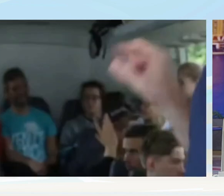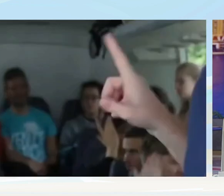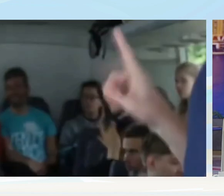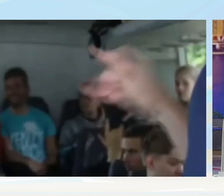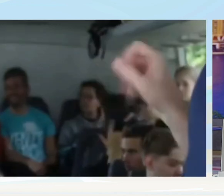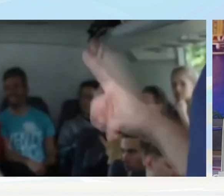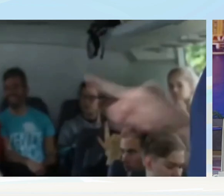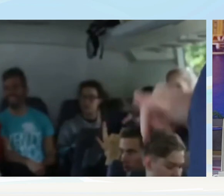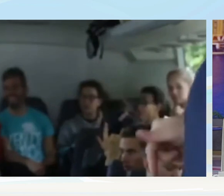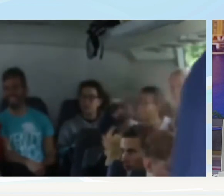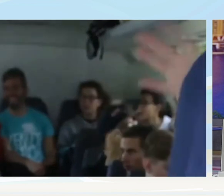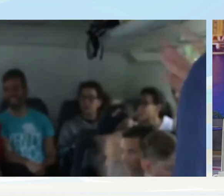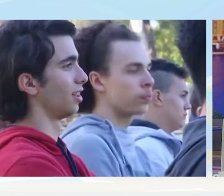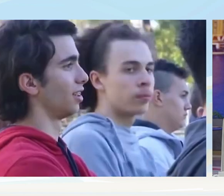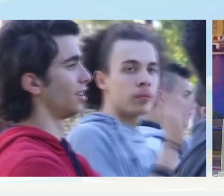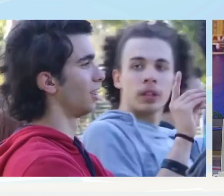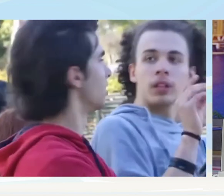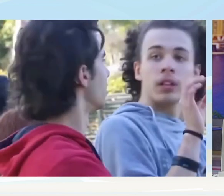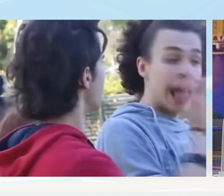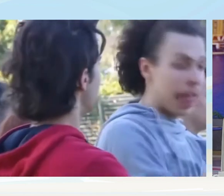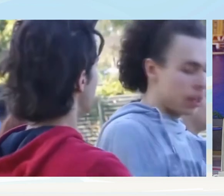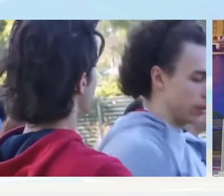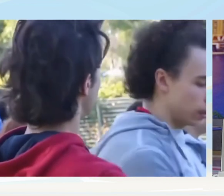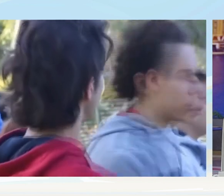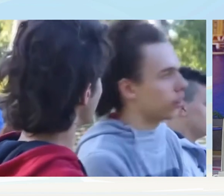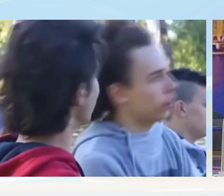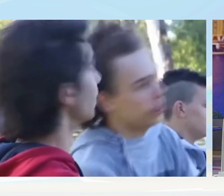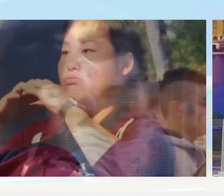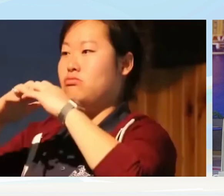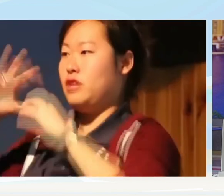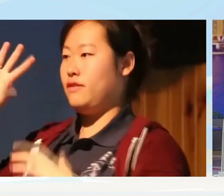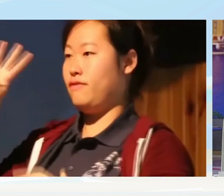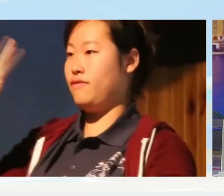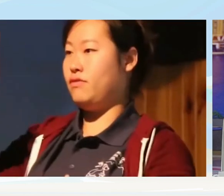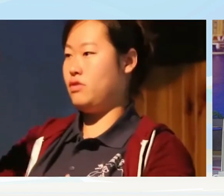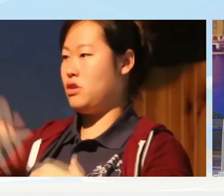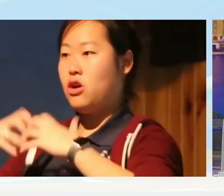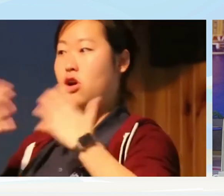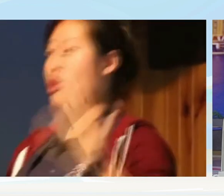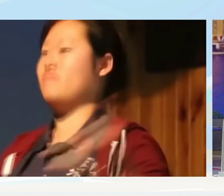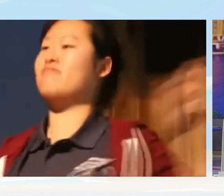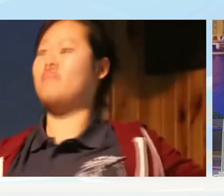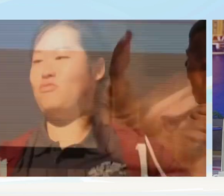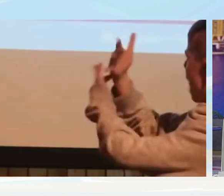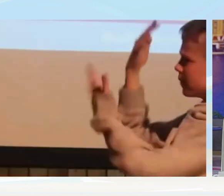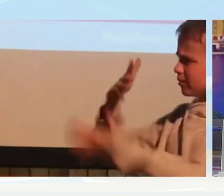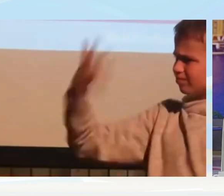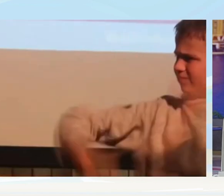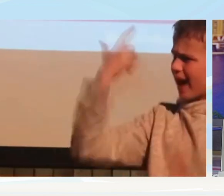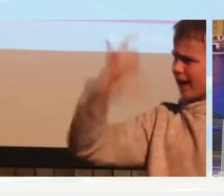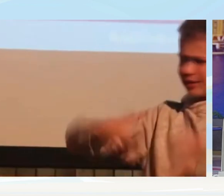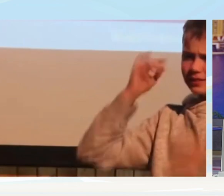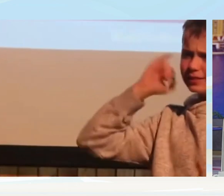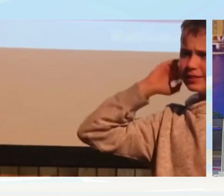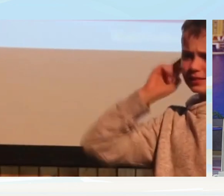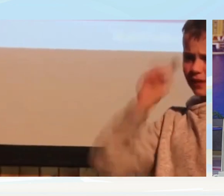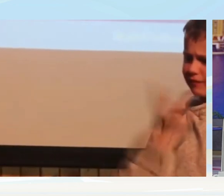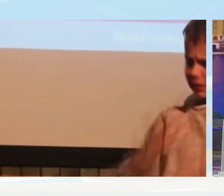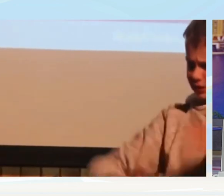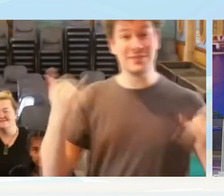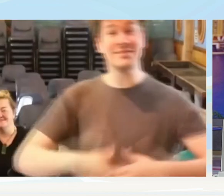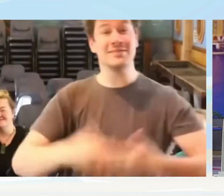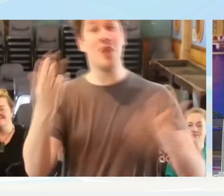مركزين شويه مع الصم في حته ان احنا عايزين نعمل لهم تاهيل. احنا اوريدي عملنا ده، بنعمل لهم تاهيل في حته سوق